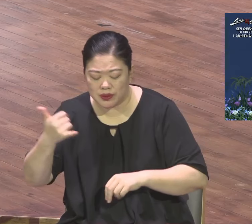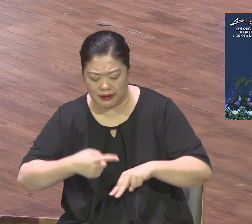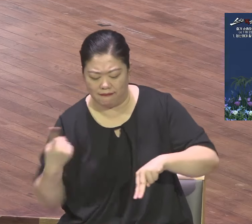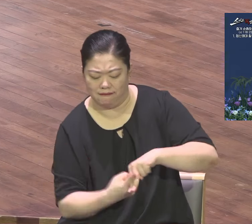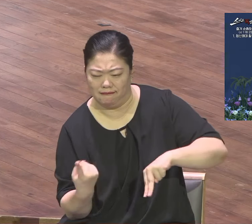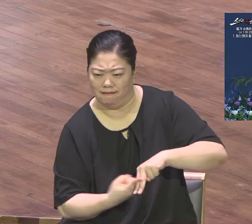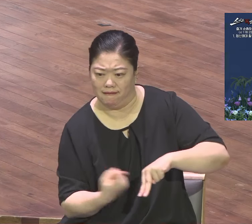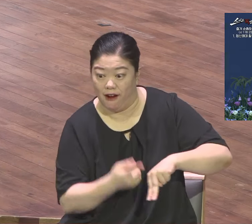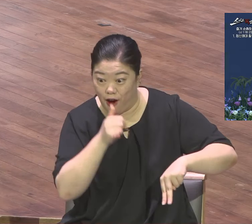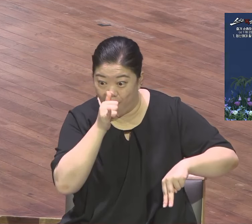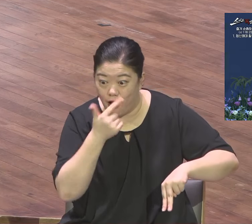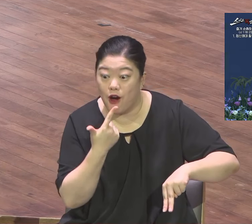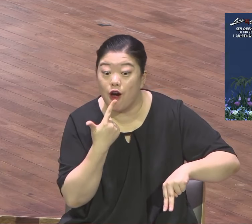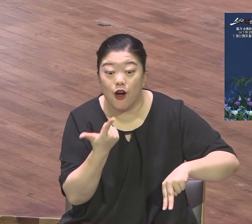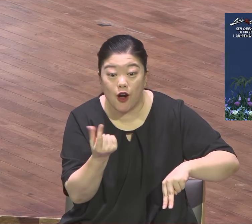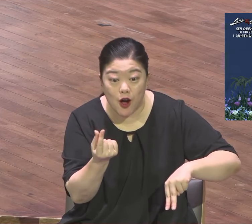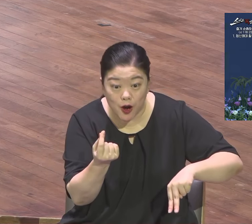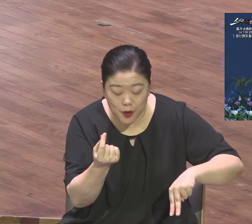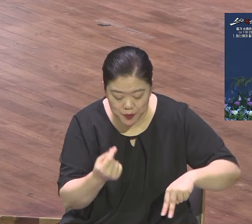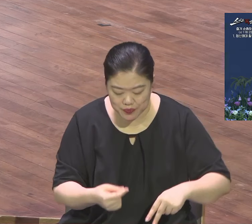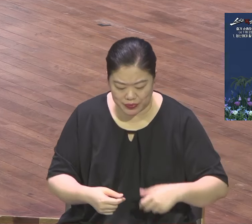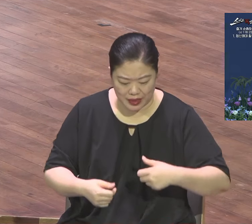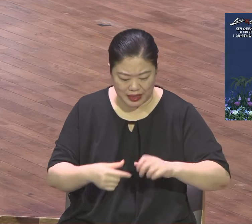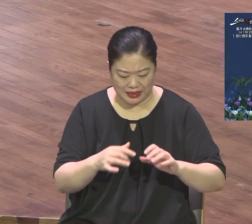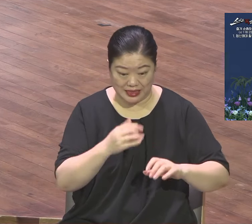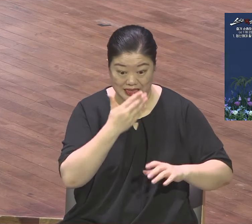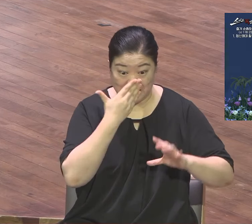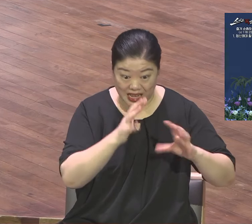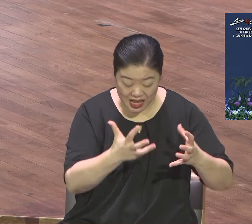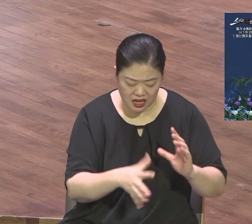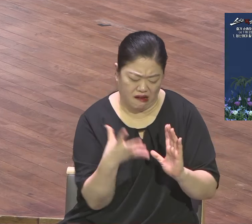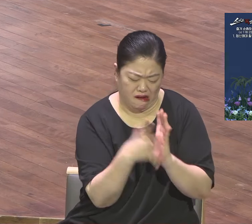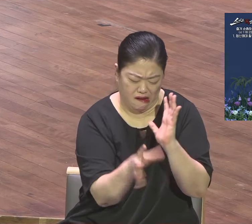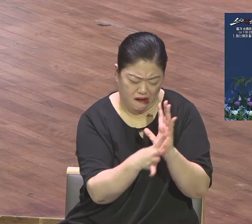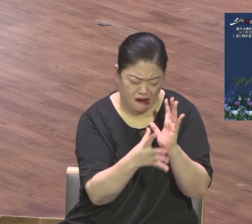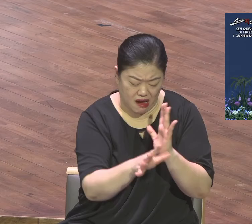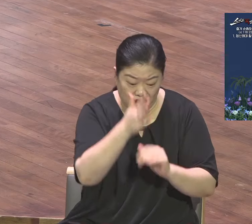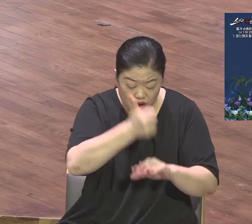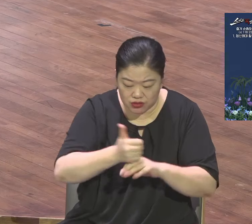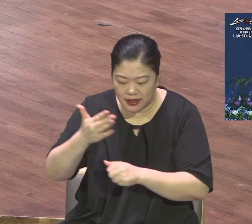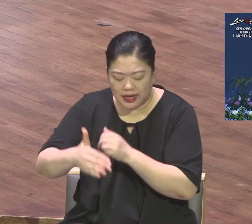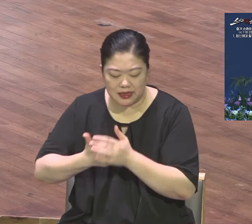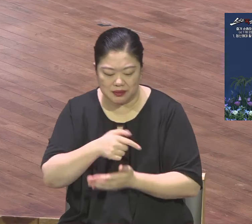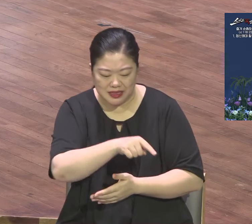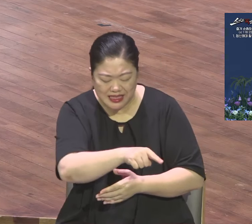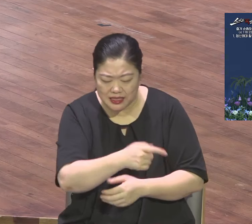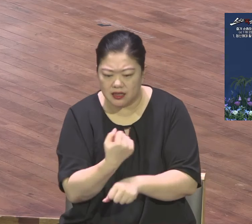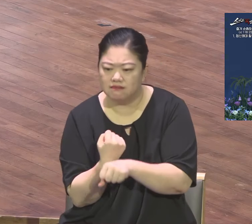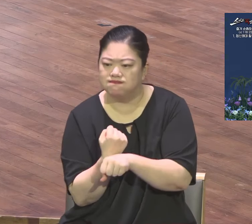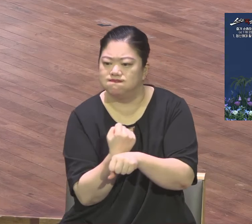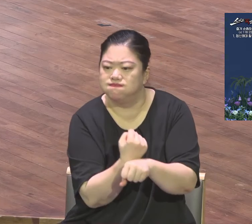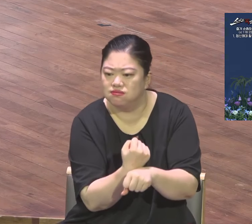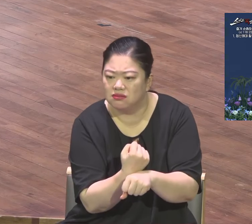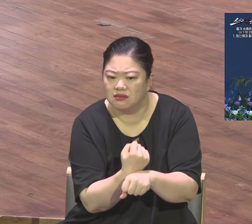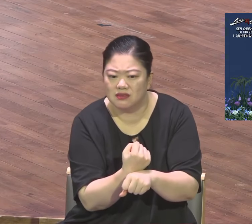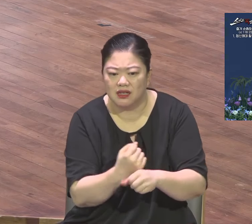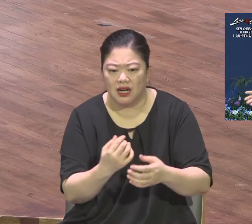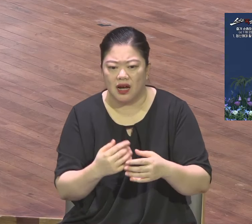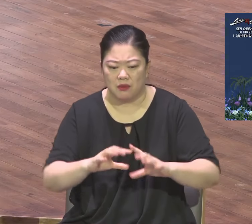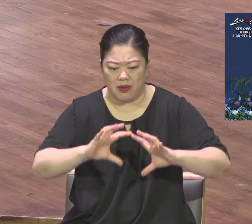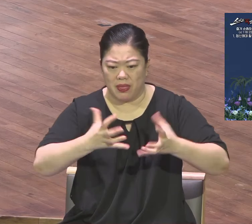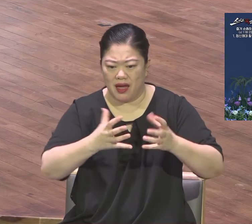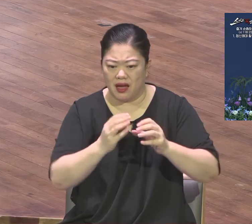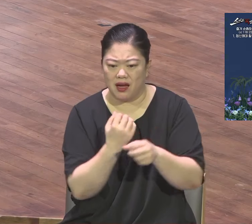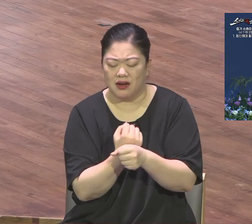사실 하나님의 은혜가 없었으면 소돔과 고모라처럼 흔적도 없이 멸망할 수밖에